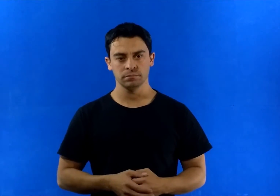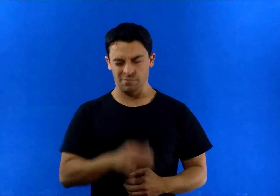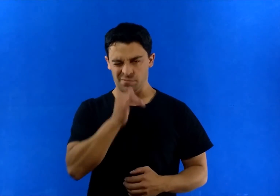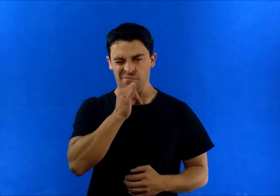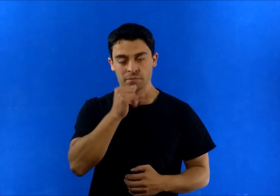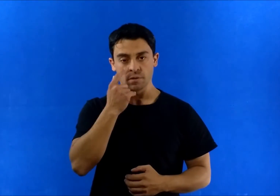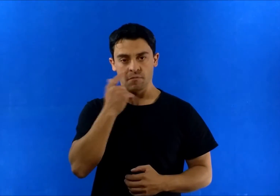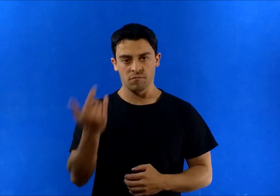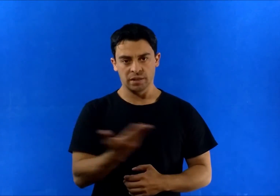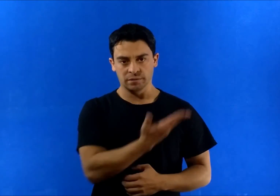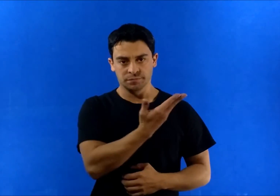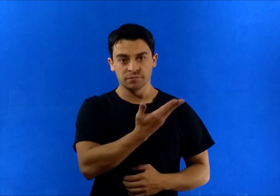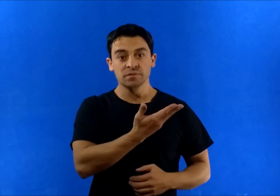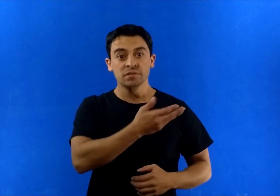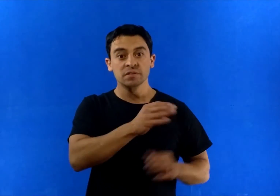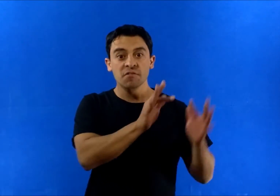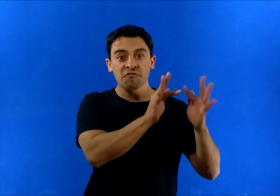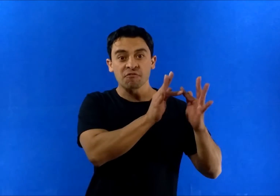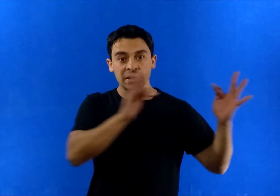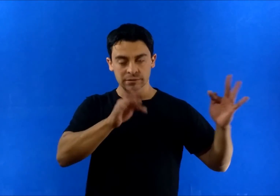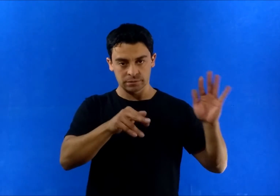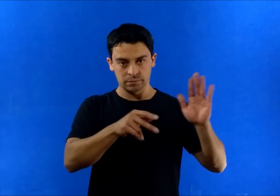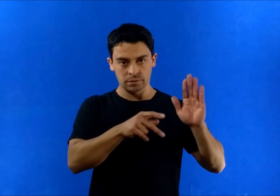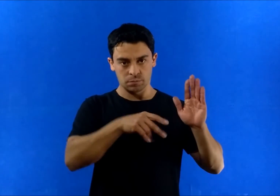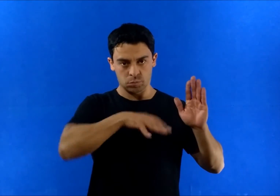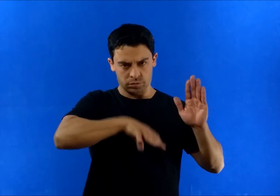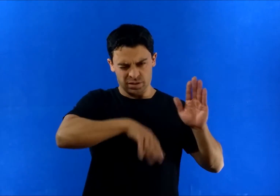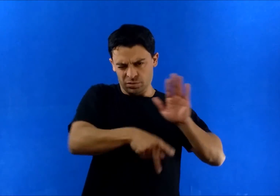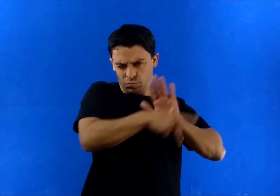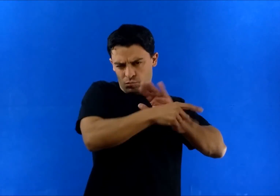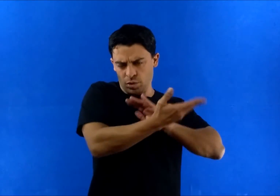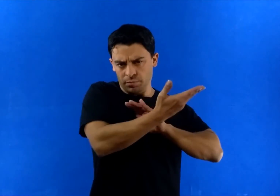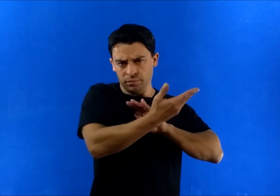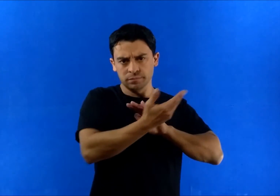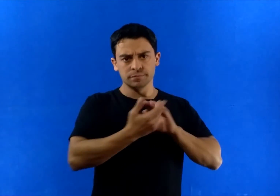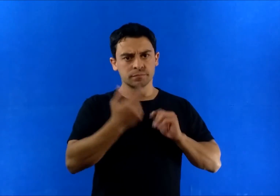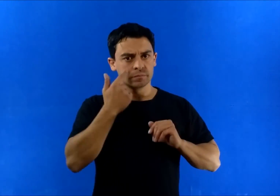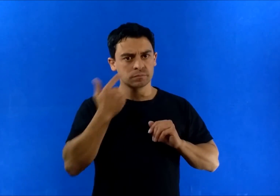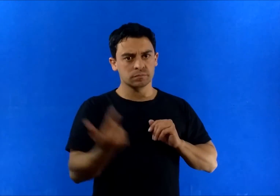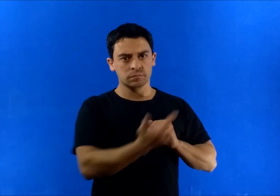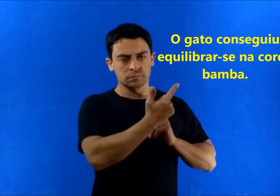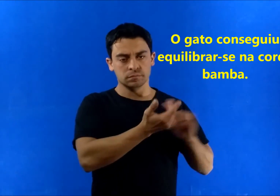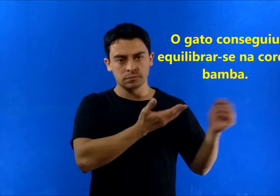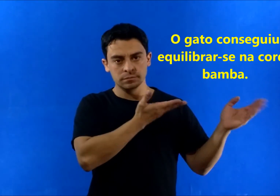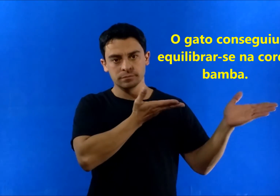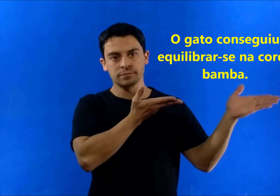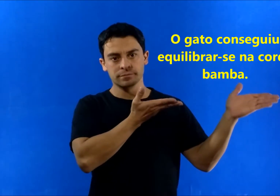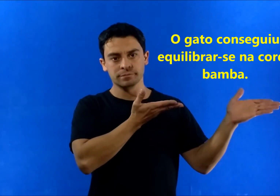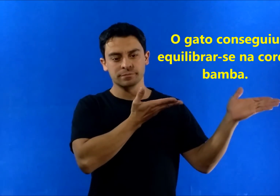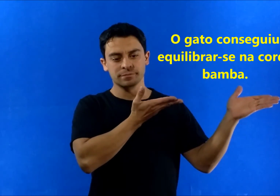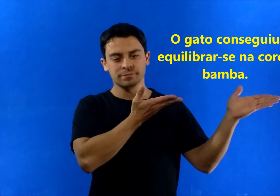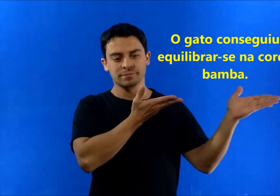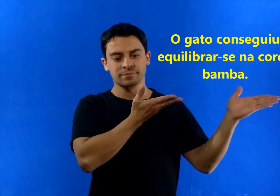entender. Por exemplo, veja essa frase do português, própria do português. O